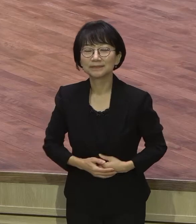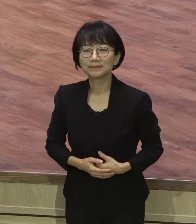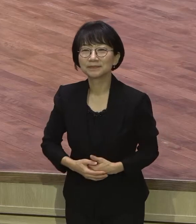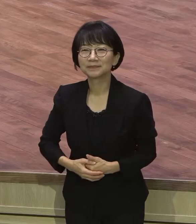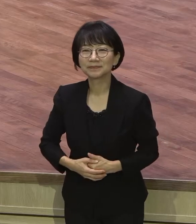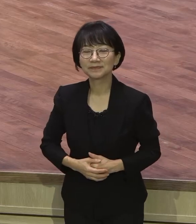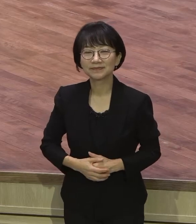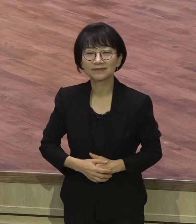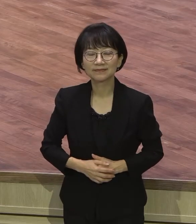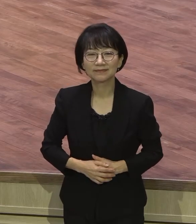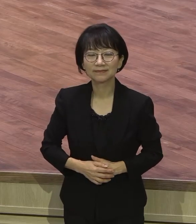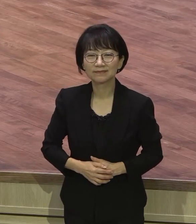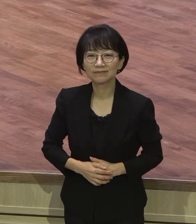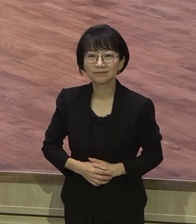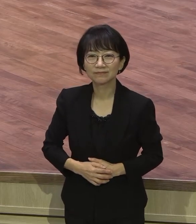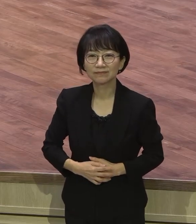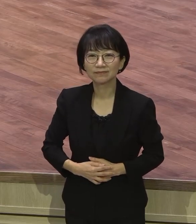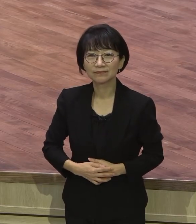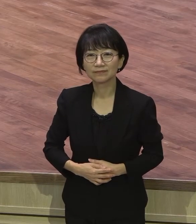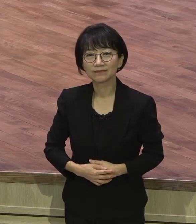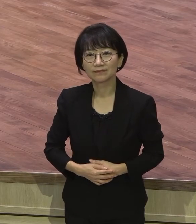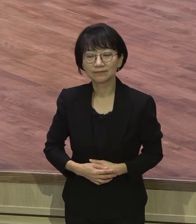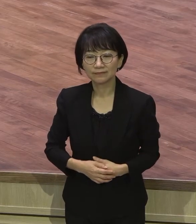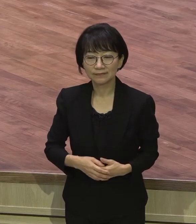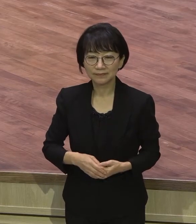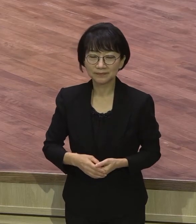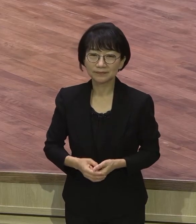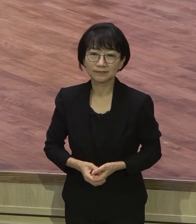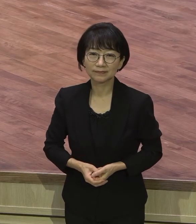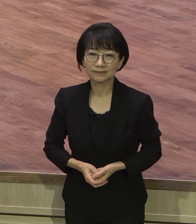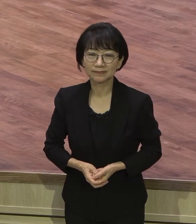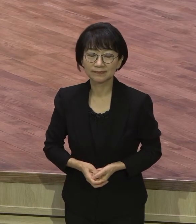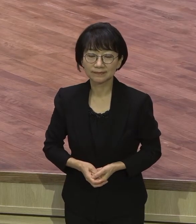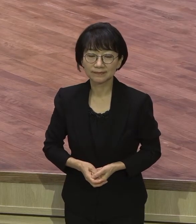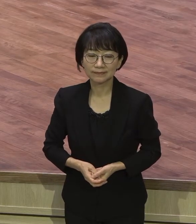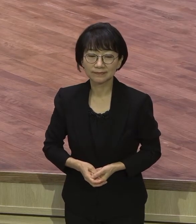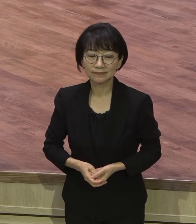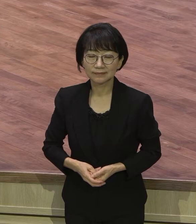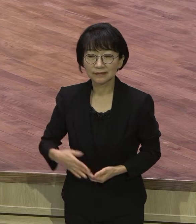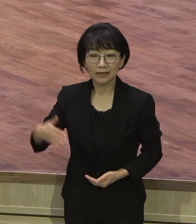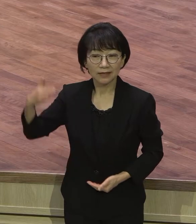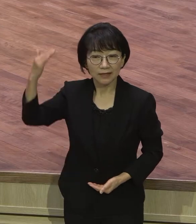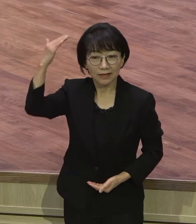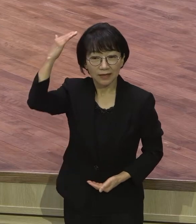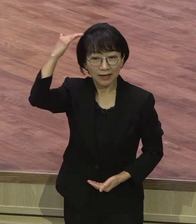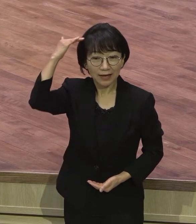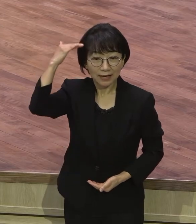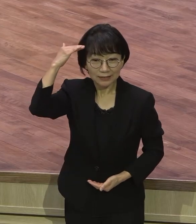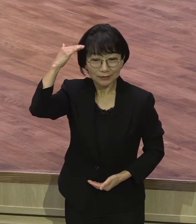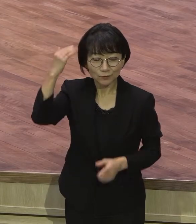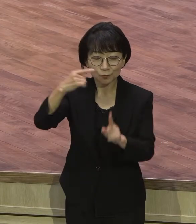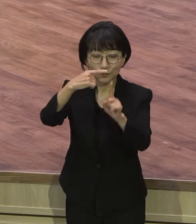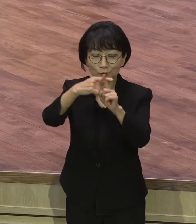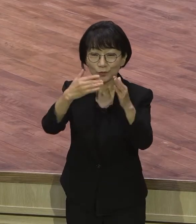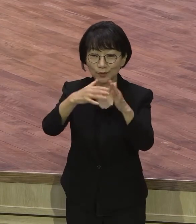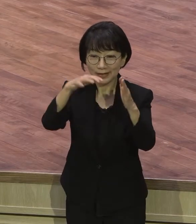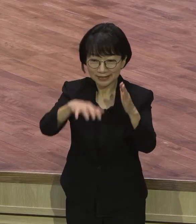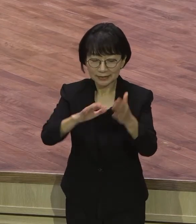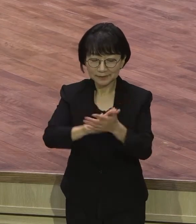드리는데. 그렇게 이 내용이 뭡니까? 우리 한국교회는요, 해마다 뭐요, 절반이 딱 지나면,